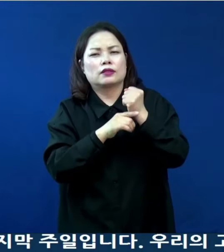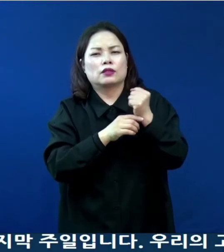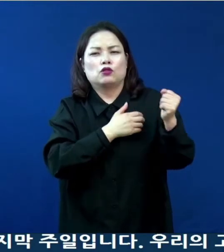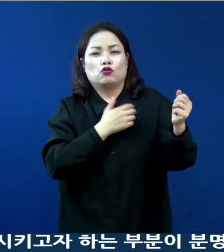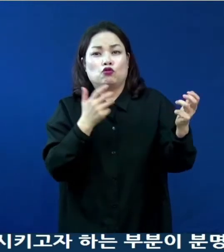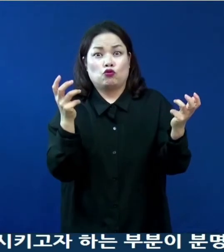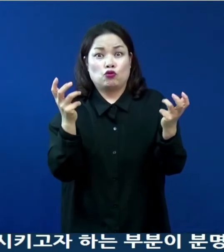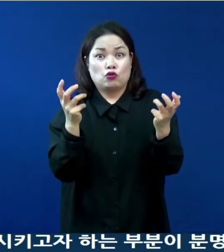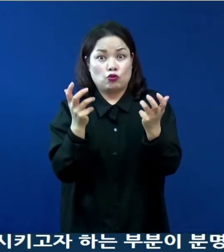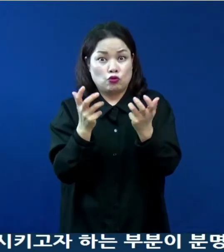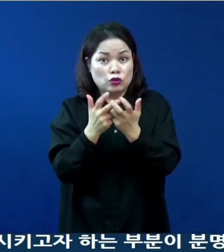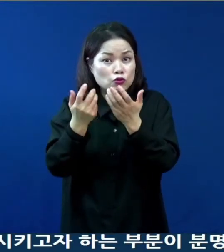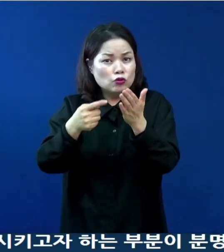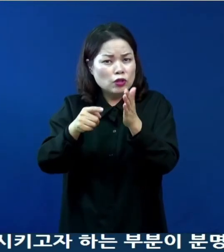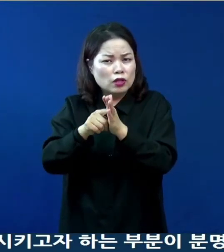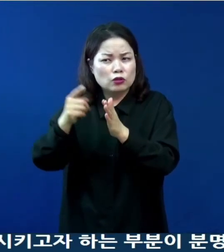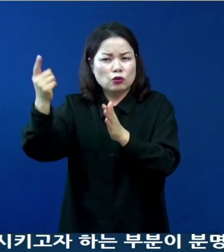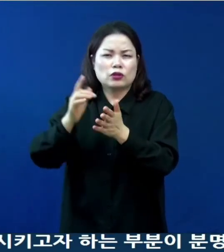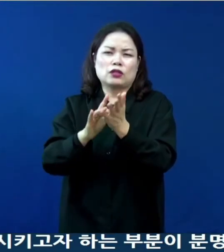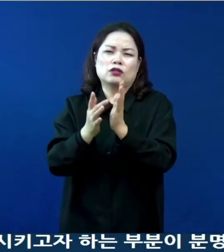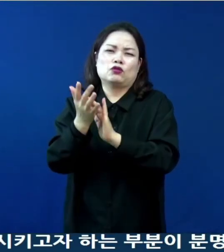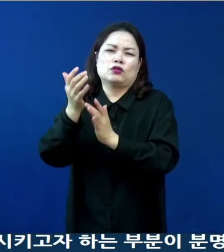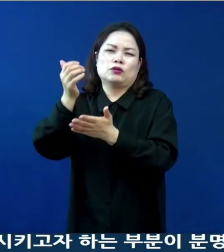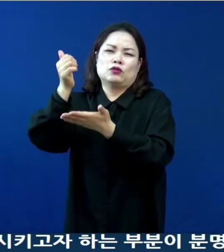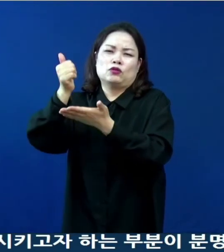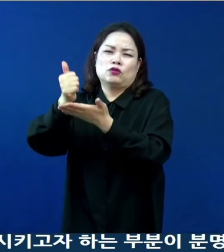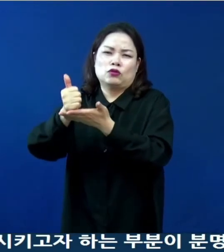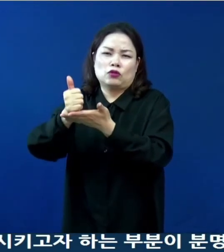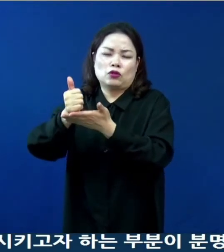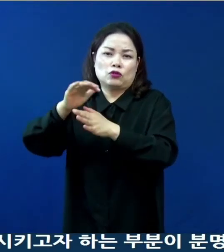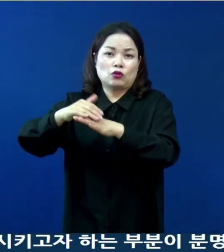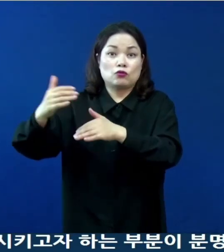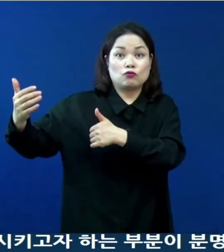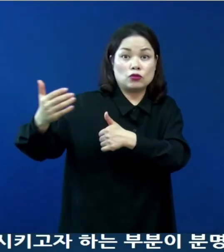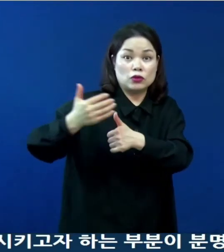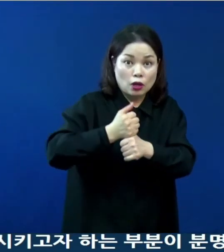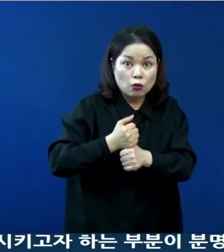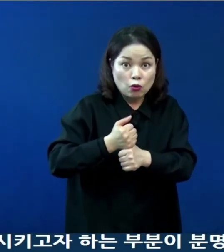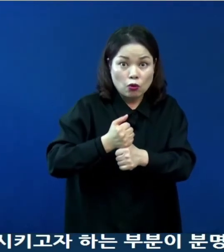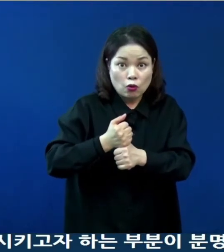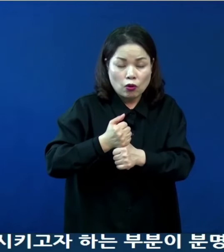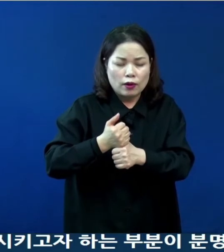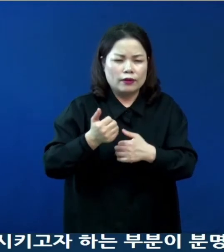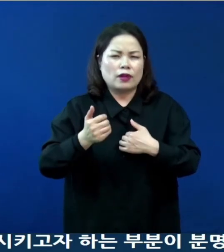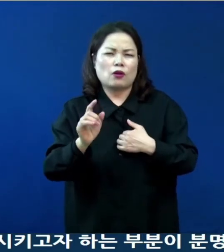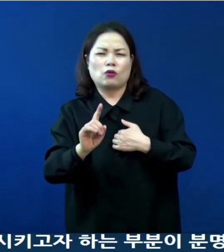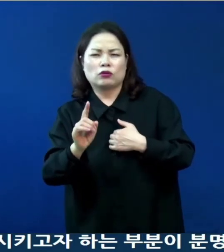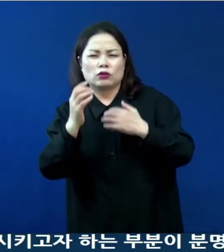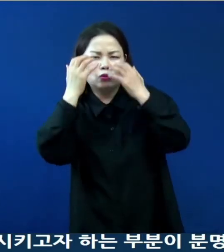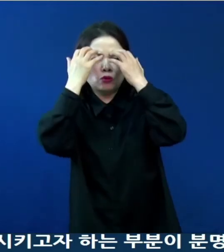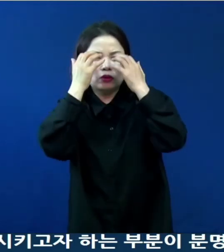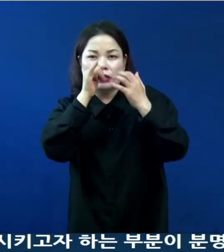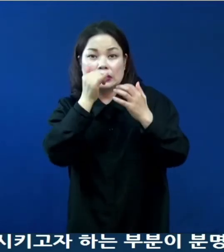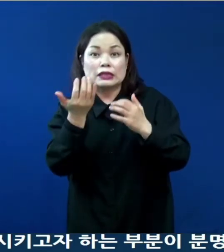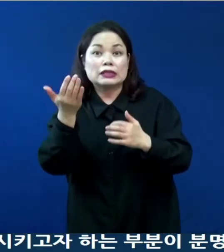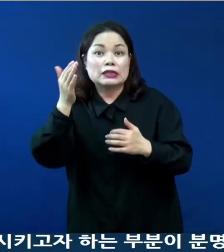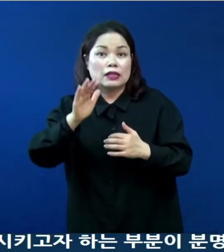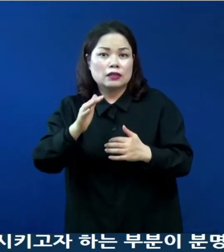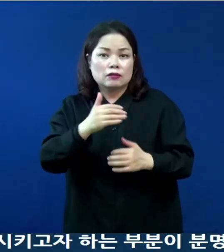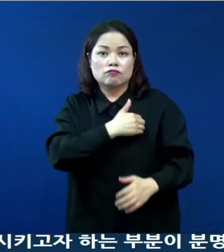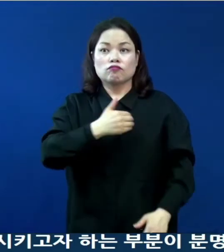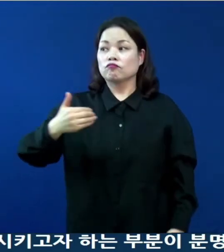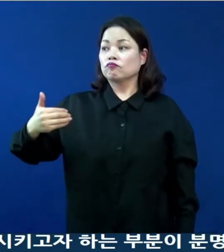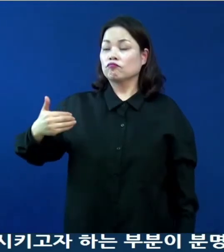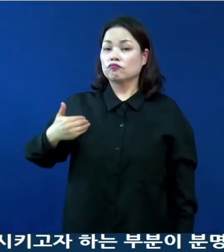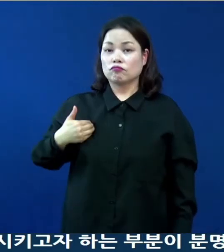충만하게 해주시기 위해서 오신, 독생자로 오신 예수 그리스도의 손을 붙들고 나에게 어떤 고난이 있을지라도